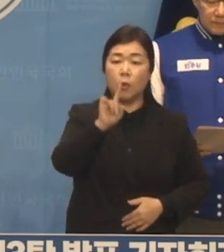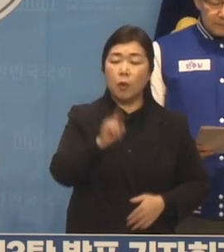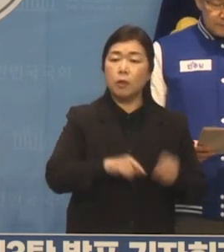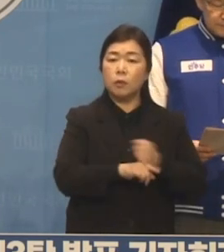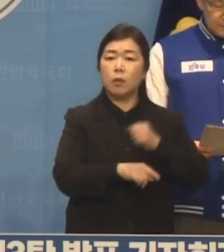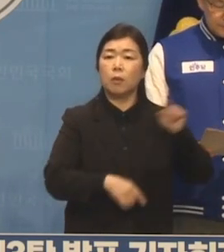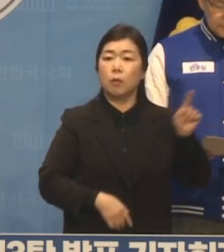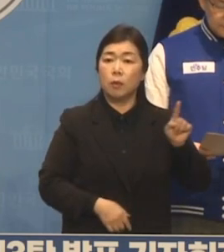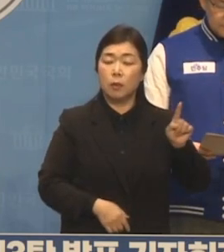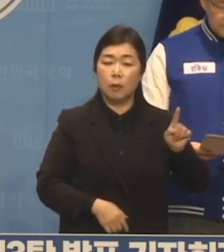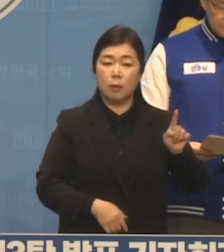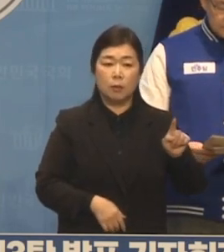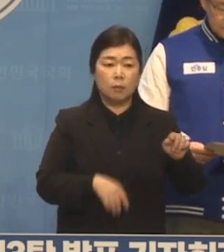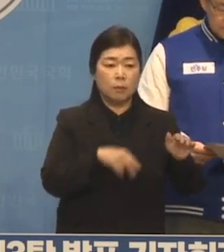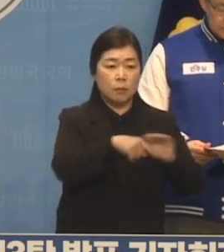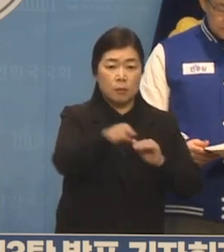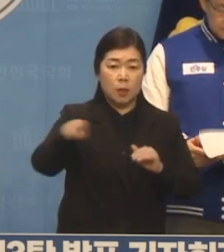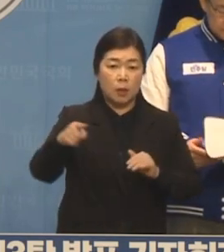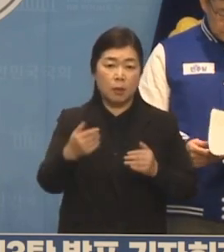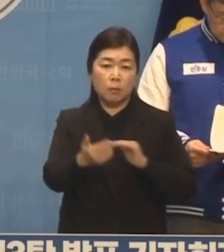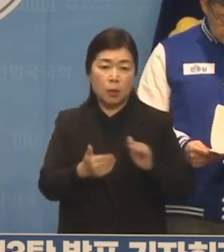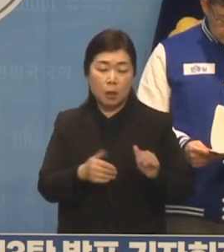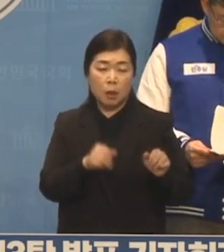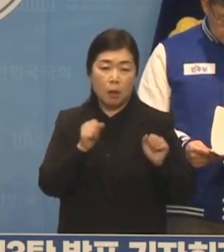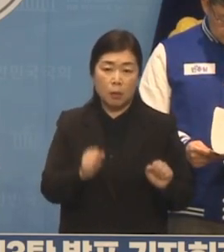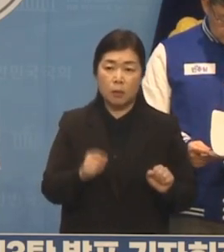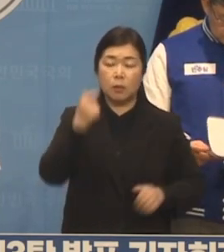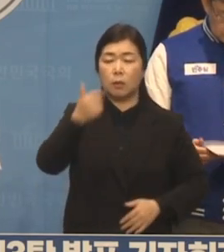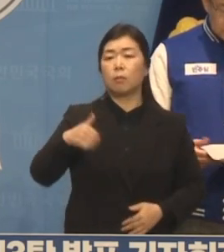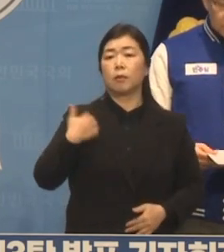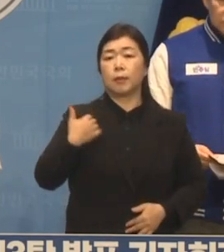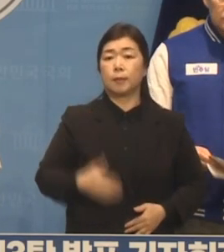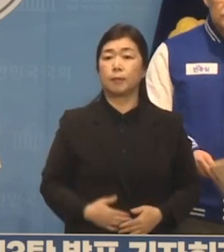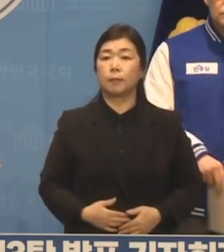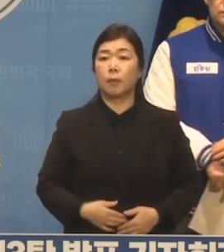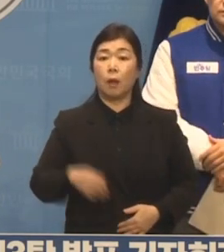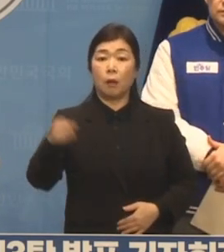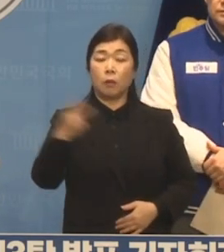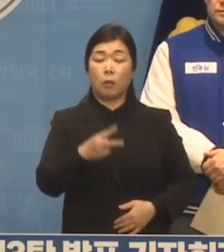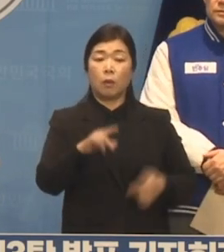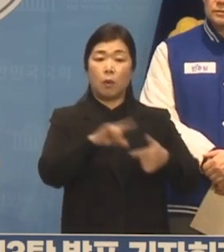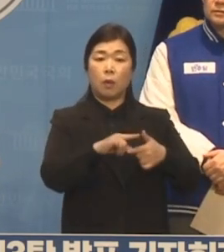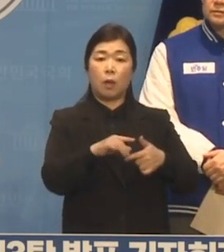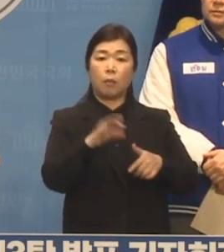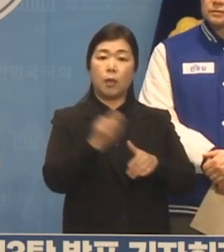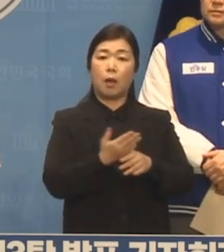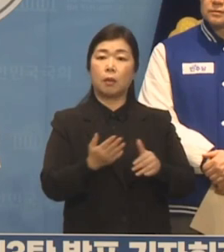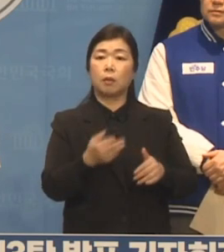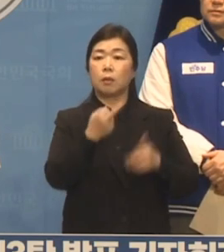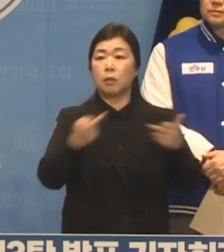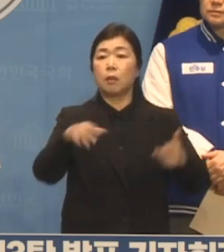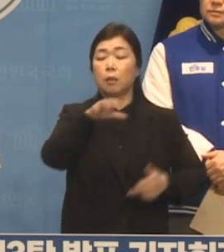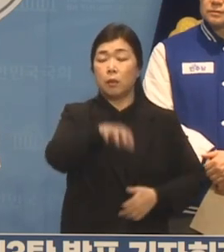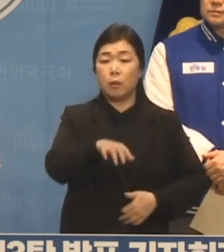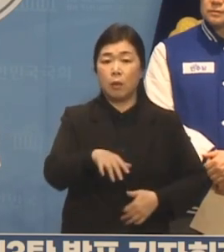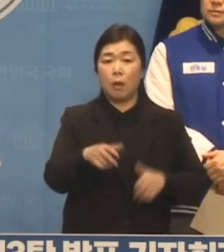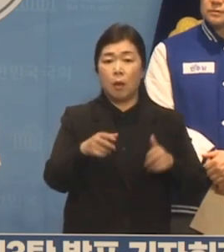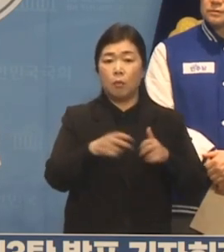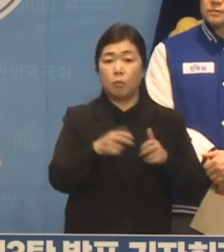이유로 현장에 미리 나와 있었던 것인지 밝혀야 합니다. 또한 경남 양산에 소재한